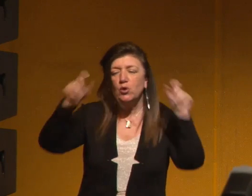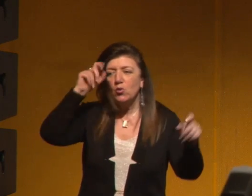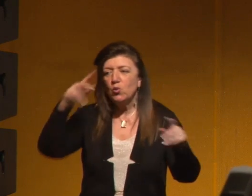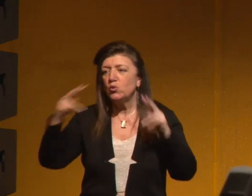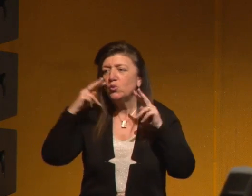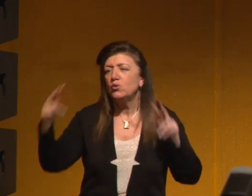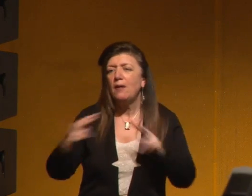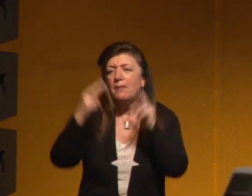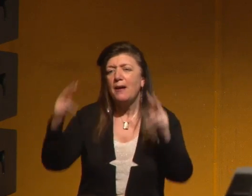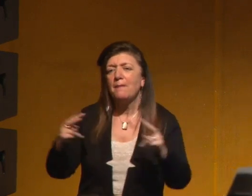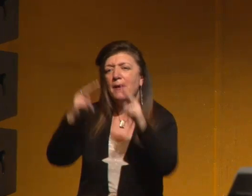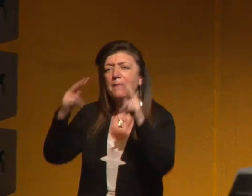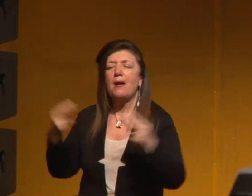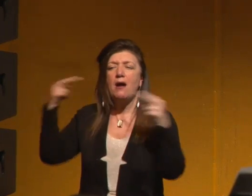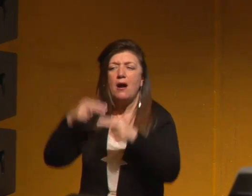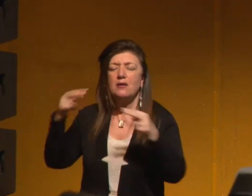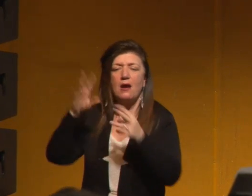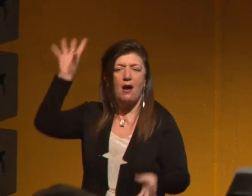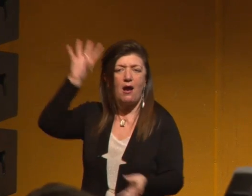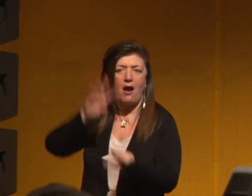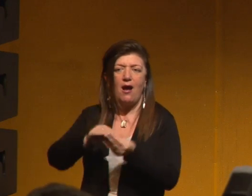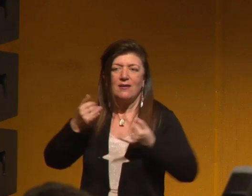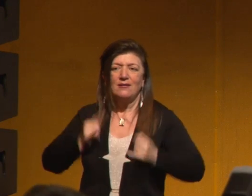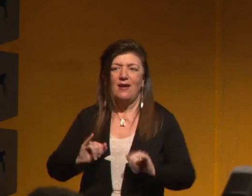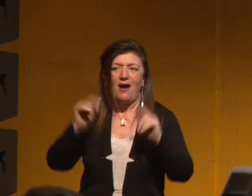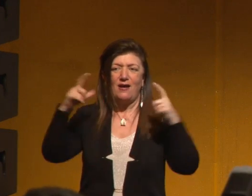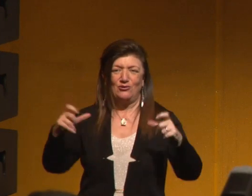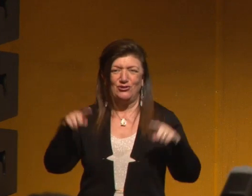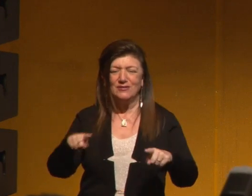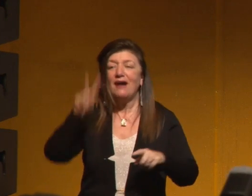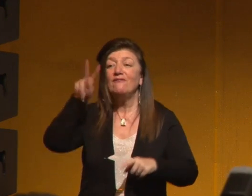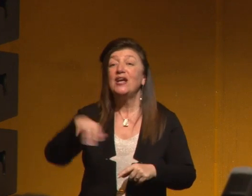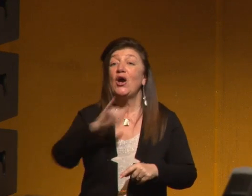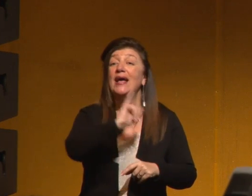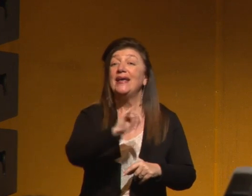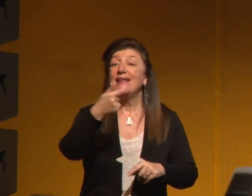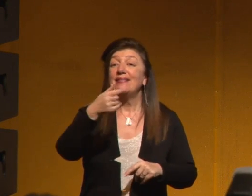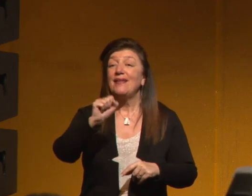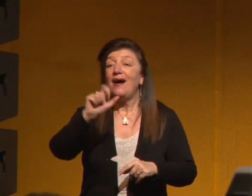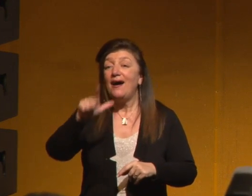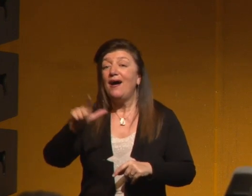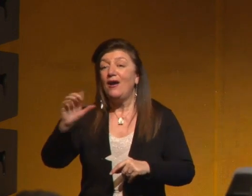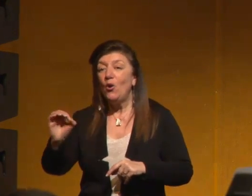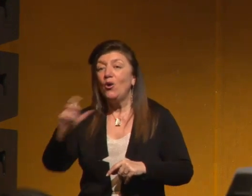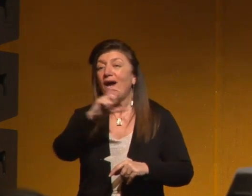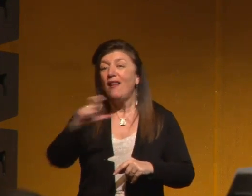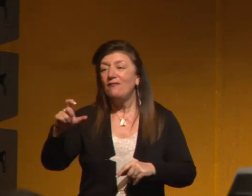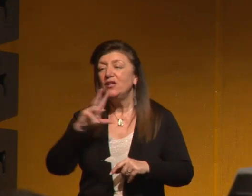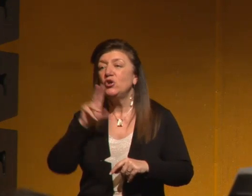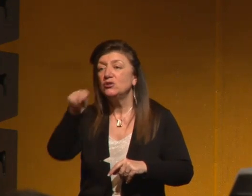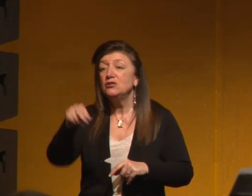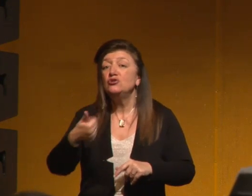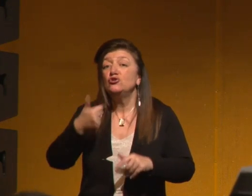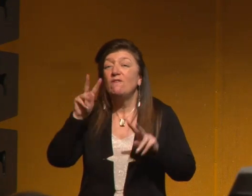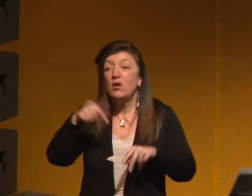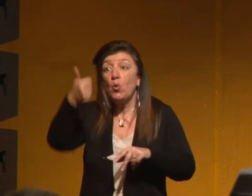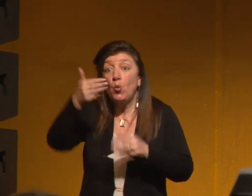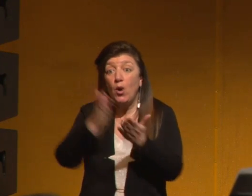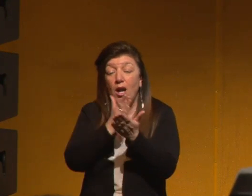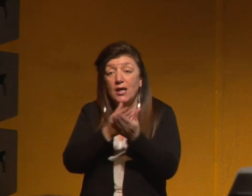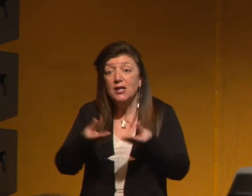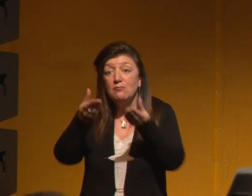nel nostro paese italo calvino diceva che un libro può cambiare il destino delle persone delle città delle